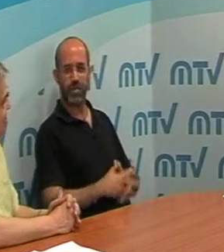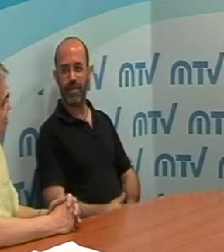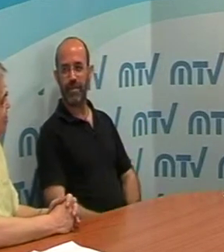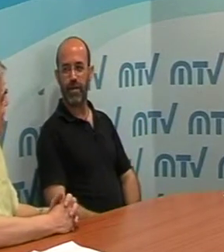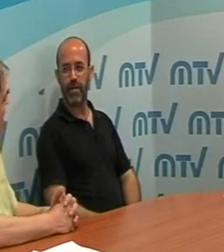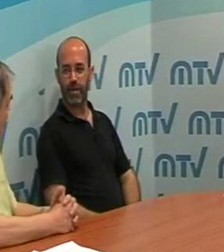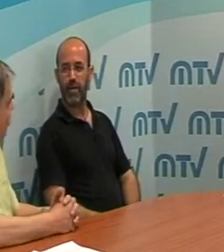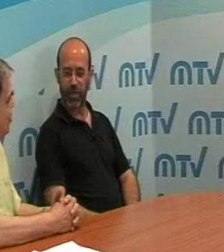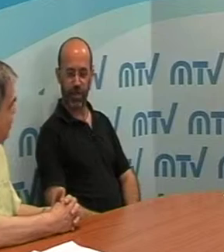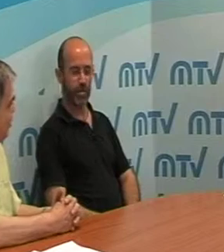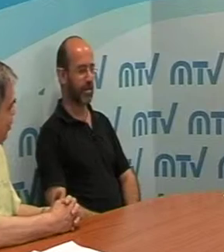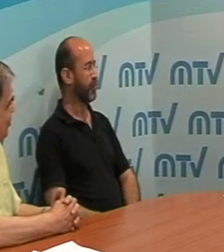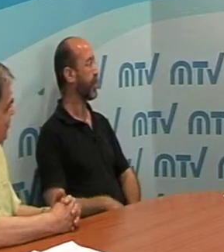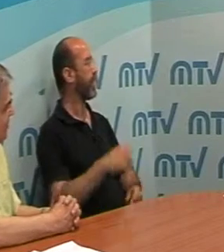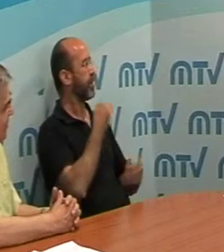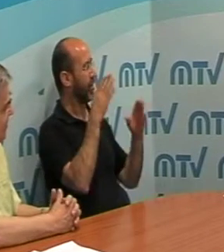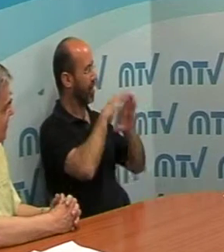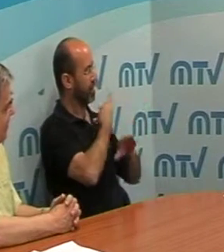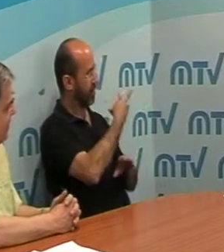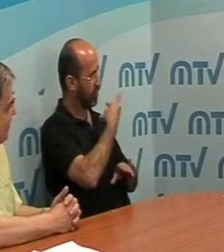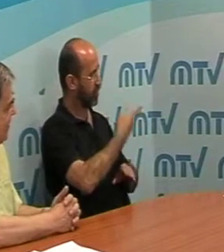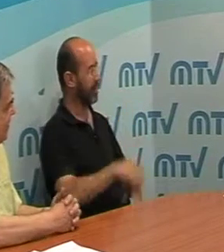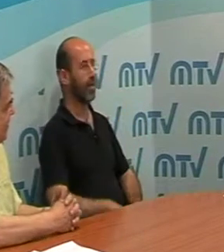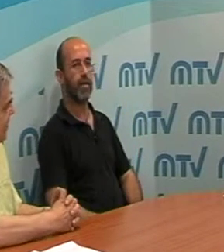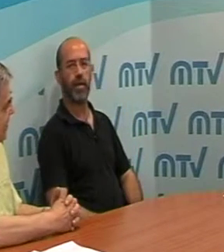Buenas noches. Buenas noches a los dos.